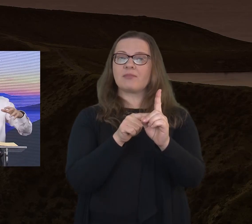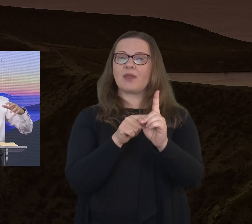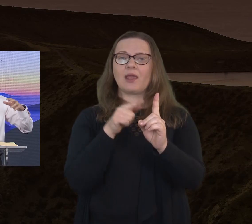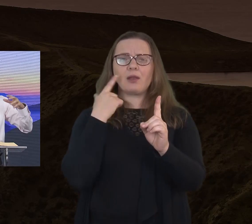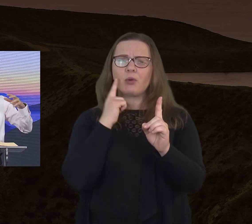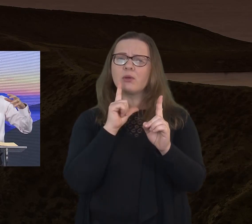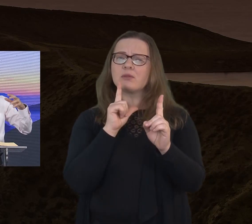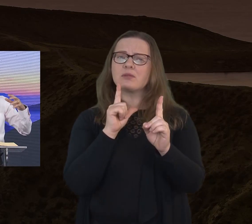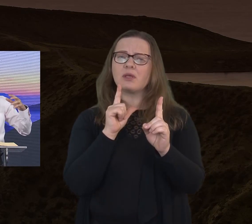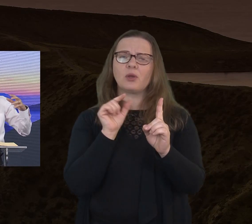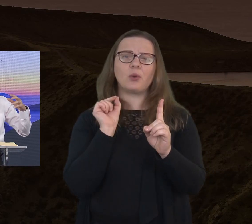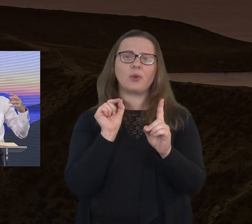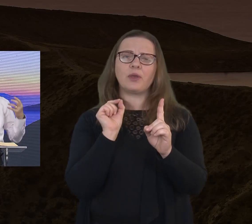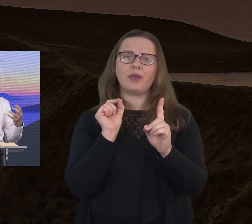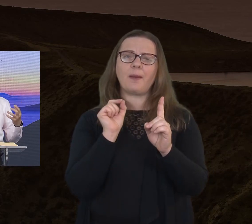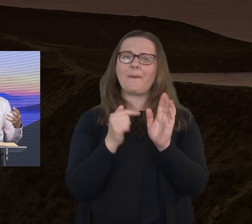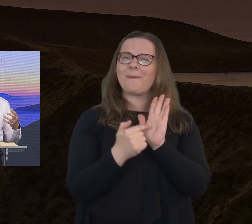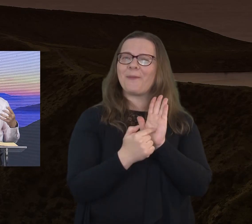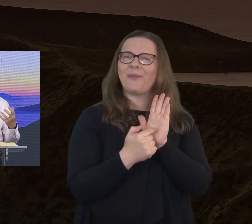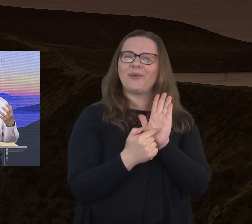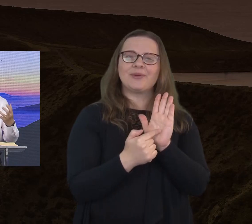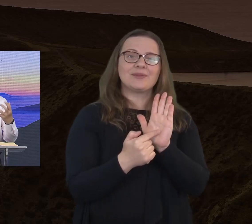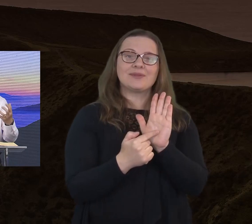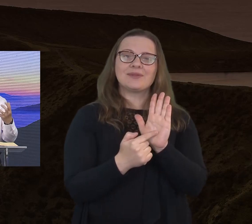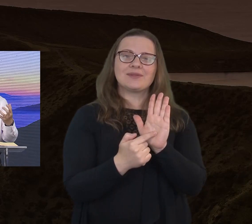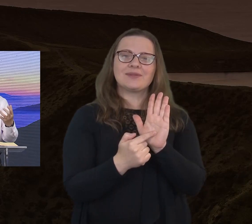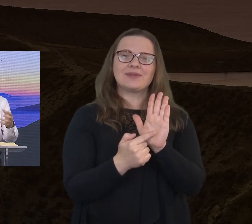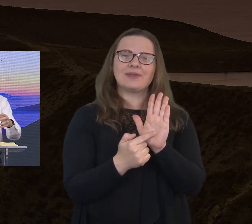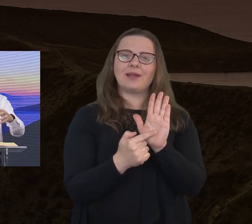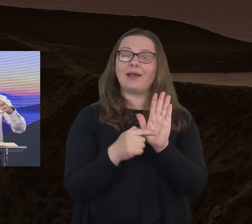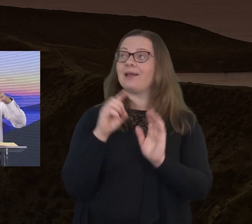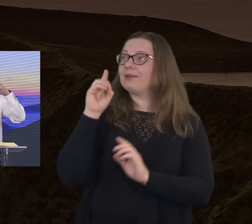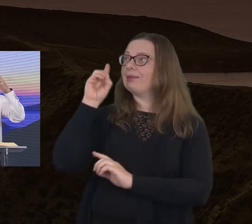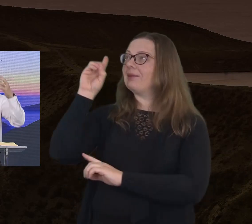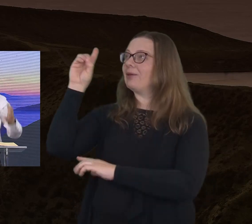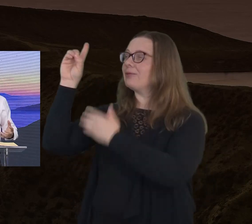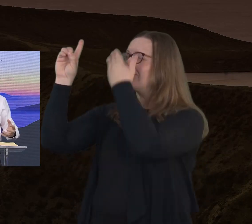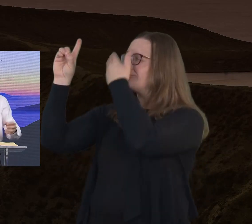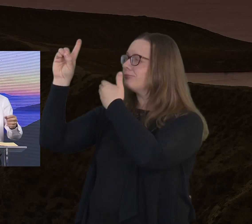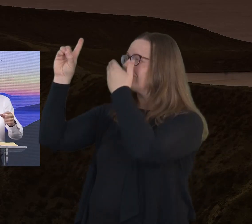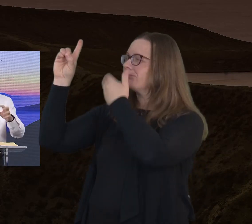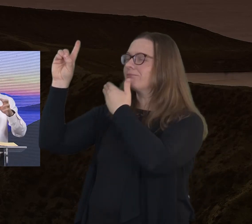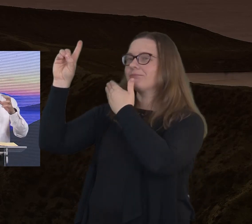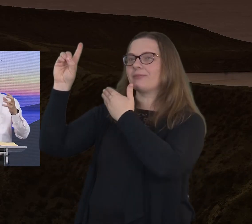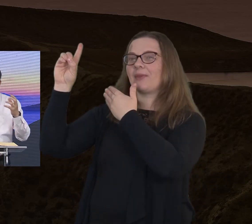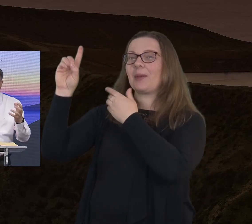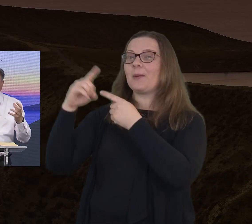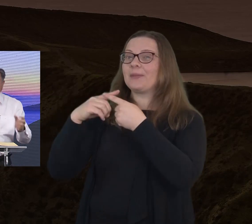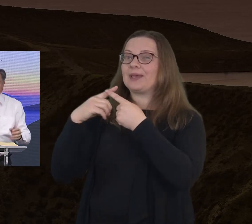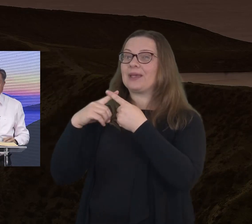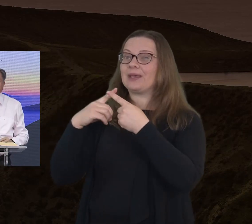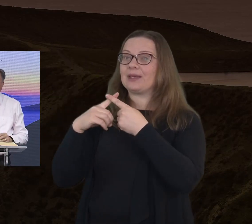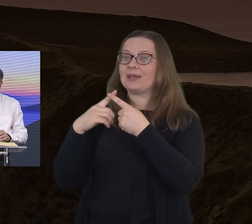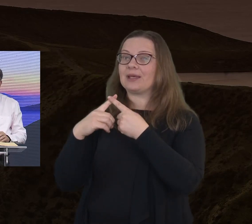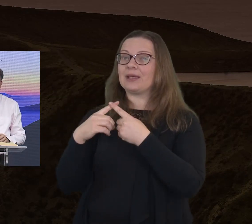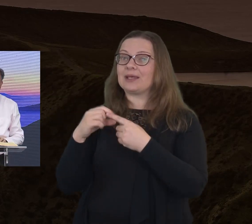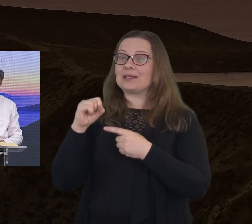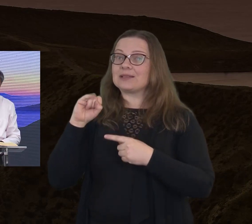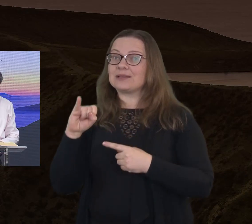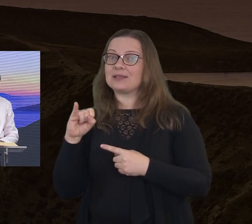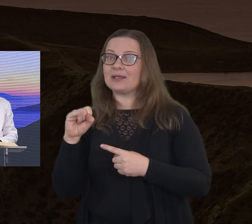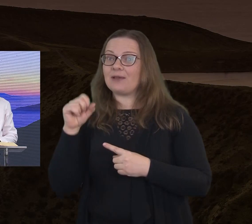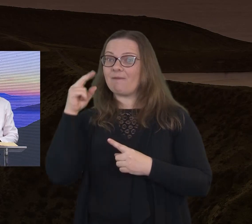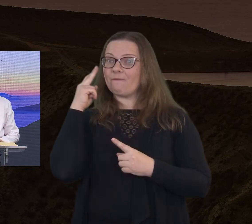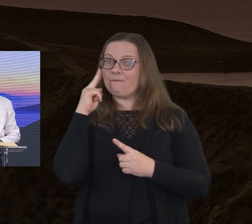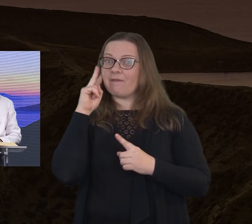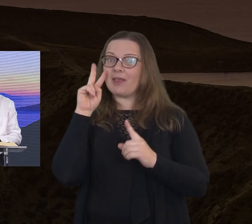consegue, né, mostrar a plenitude de Deus. Então quem via Jesus, vinha a plenitude de Deus, mas Deus quer mais do que